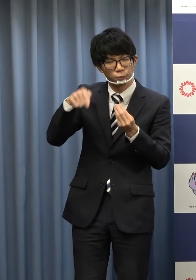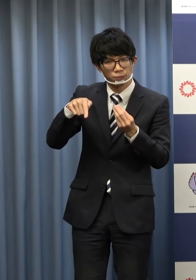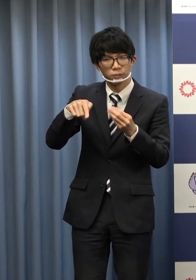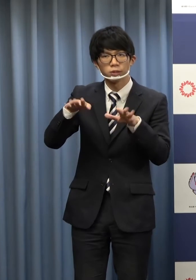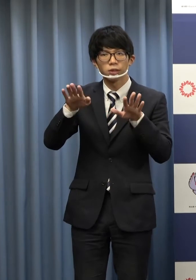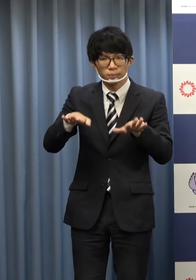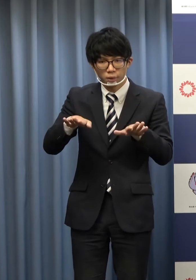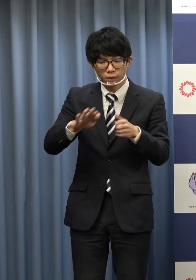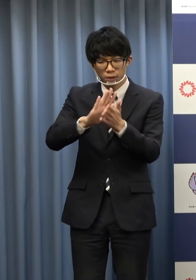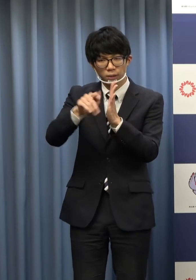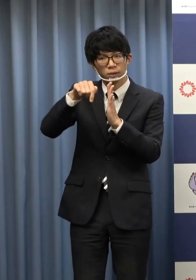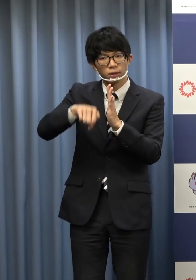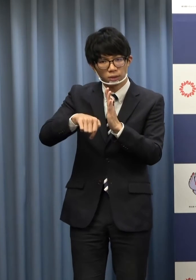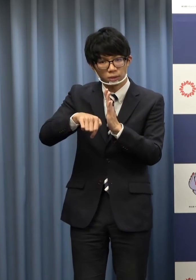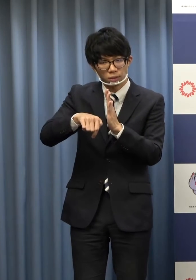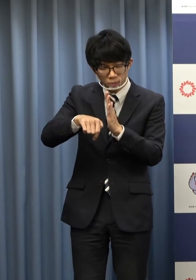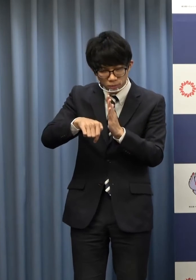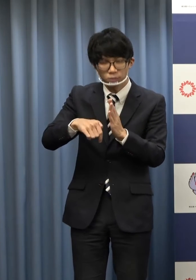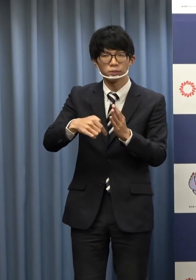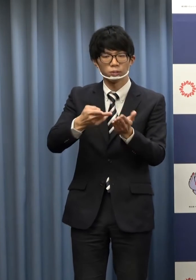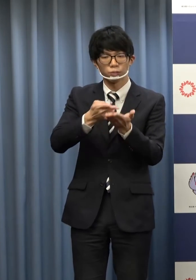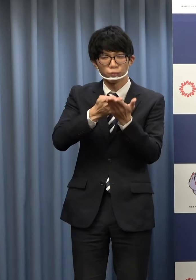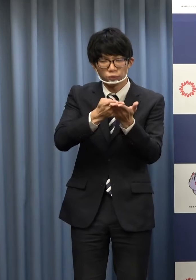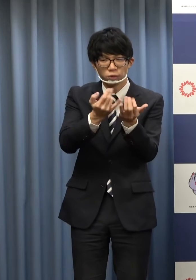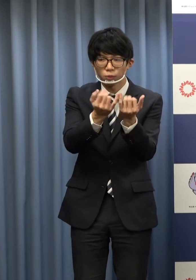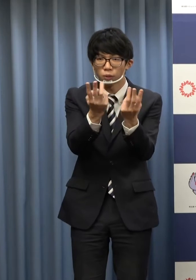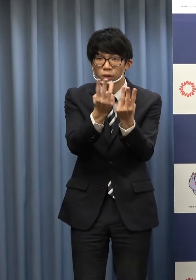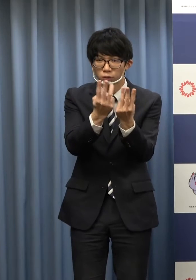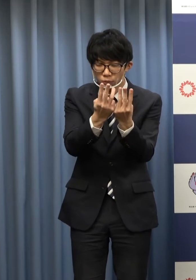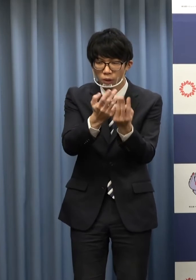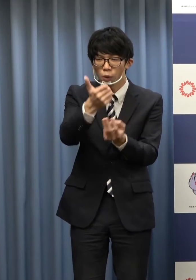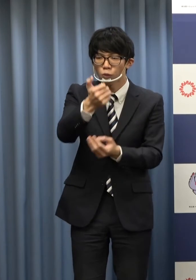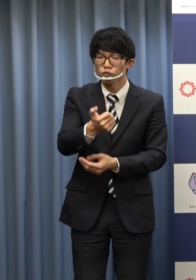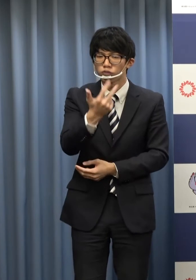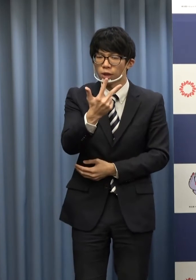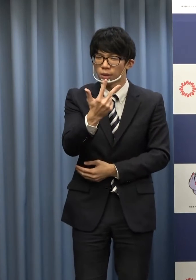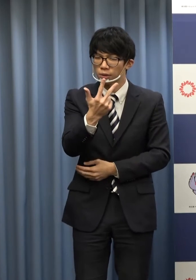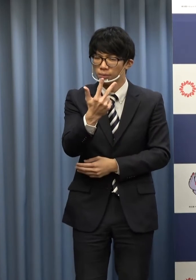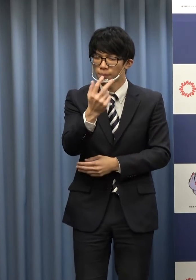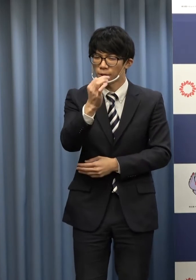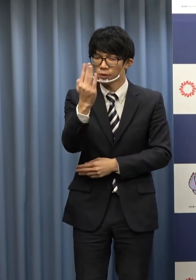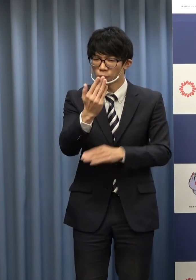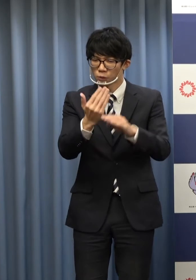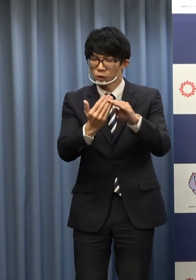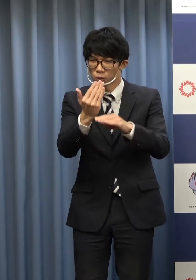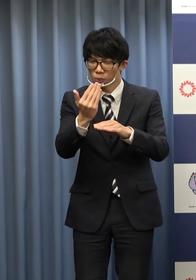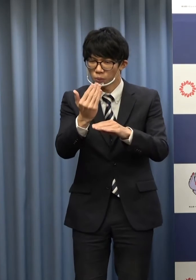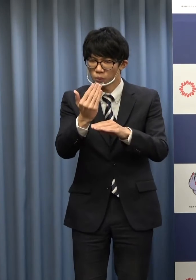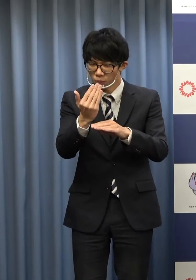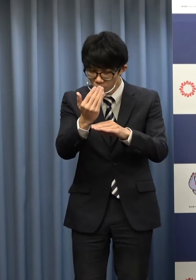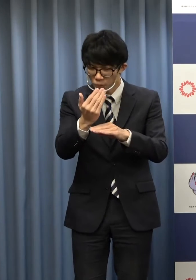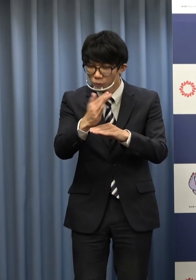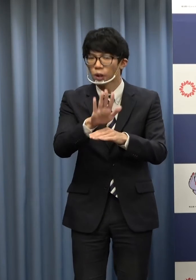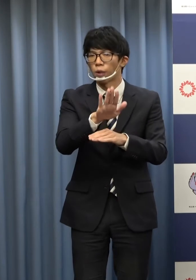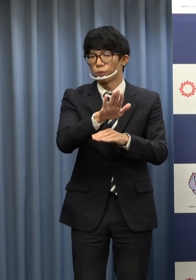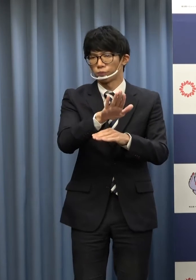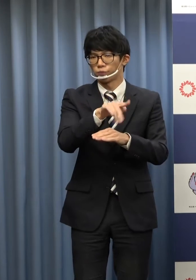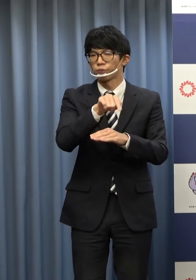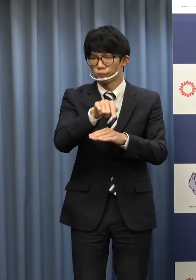が 57.2% と、知事が 50% を超えるのは異常な事態だって以前もお話しされてました